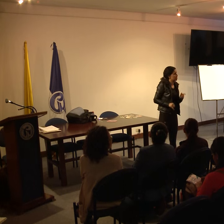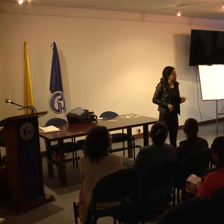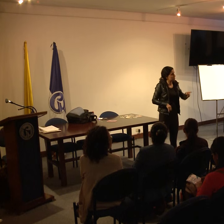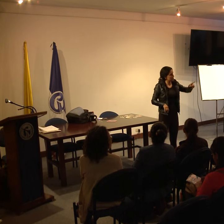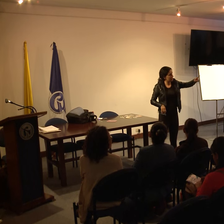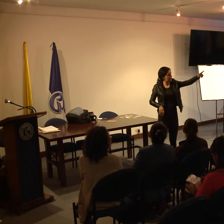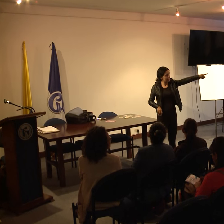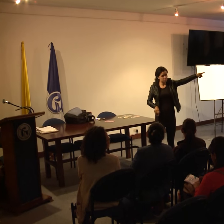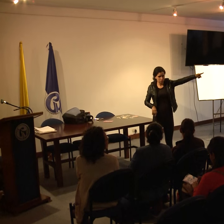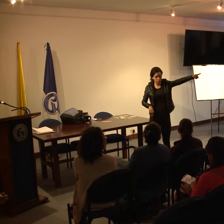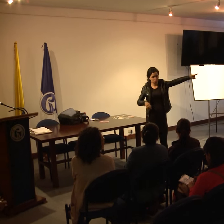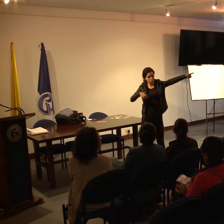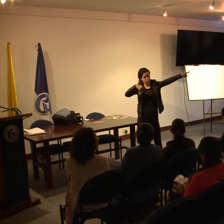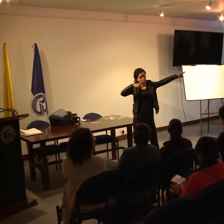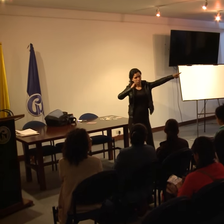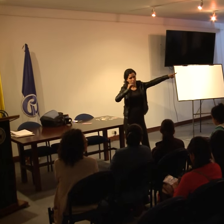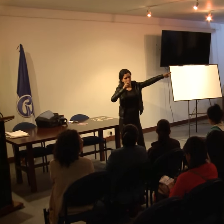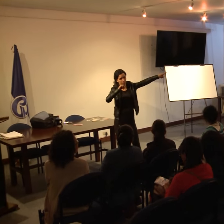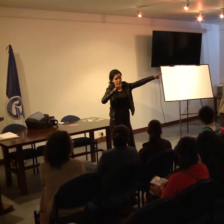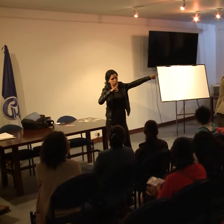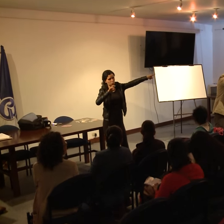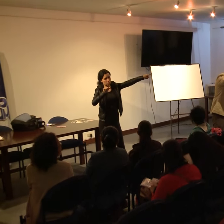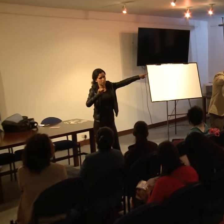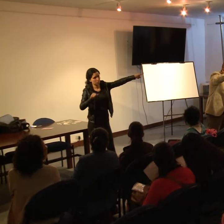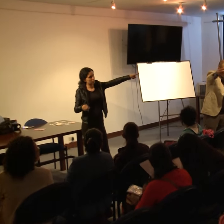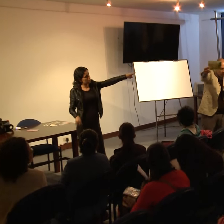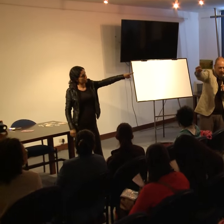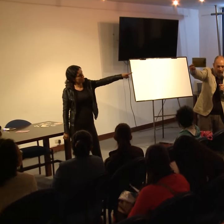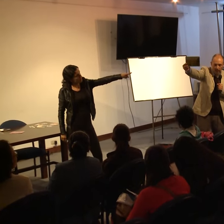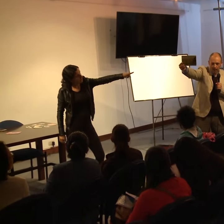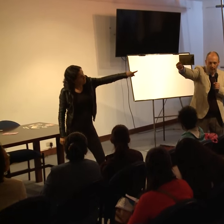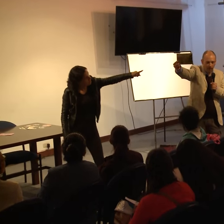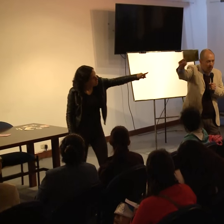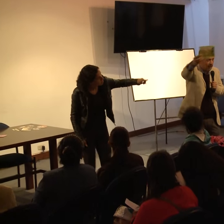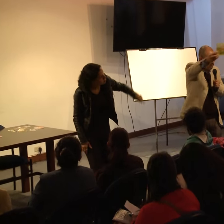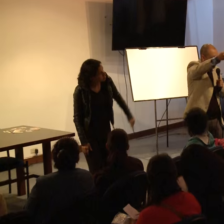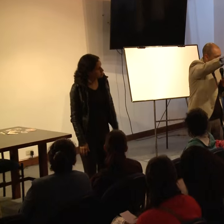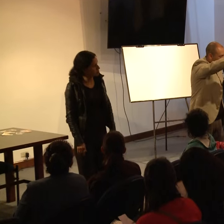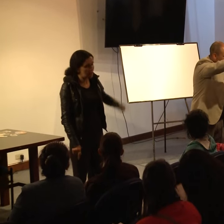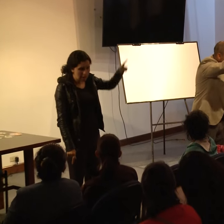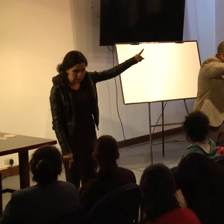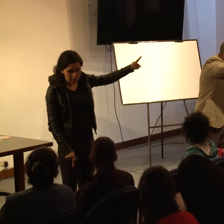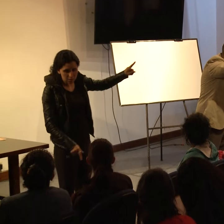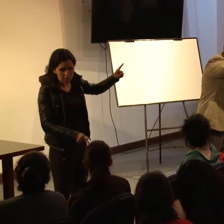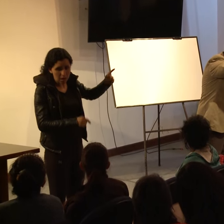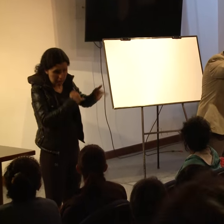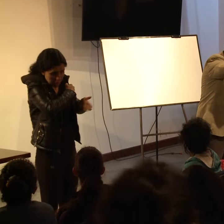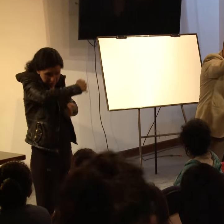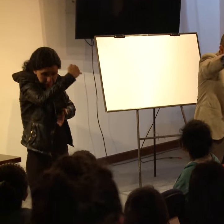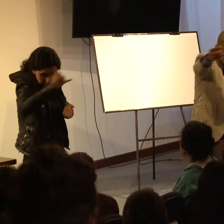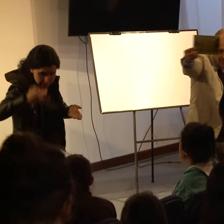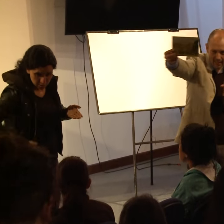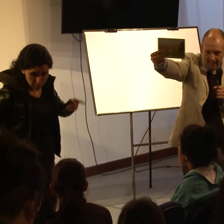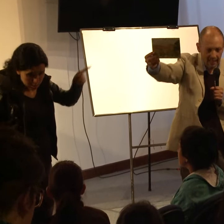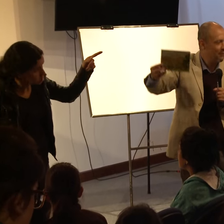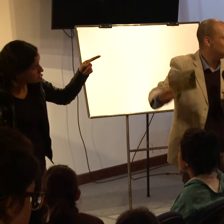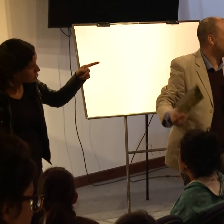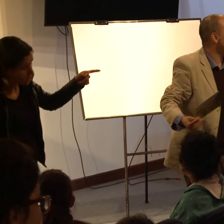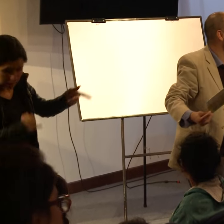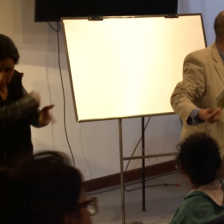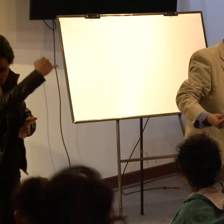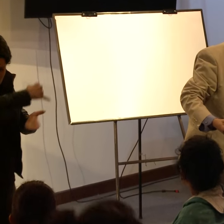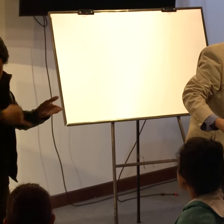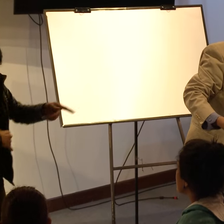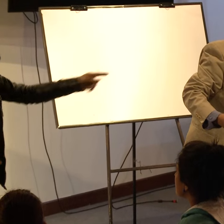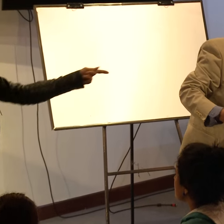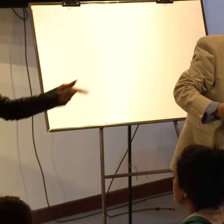Paul Cézanne, ¿cuántas líneas ven acá? Ninguna. ¿Cuántas manchas ven acá? Todas. La pintura